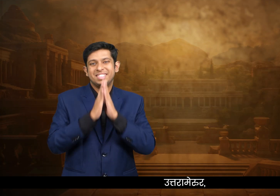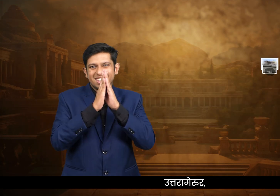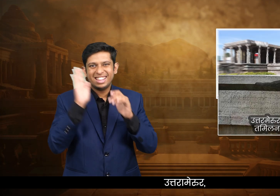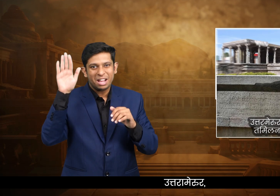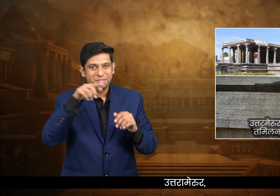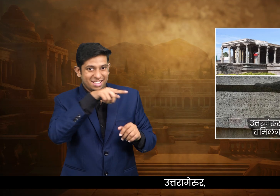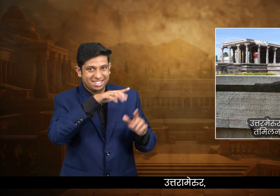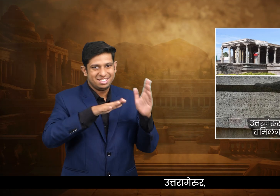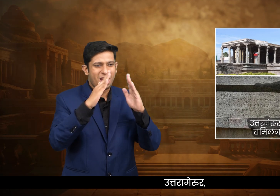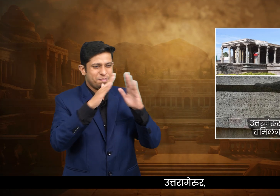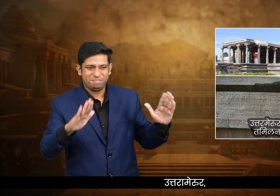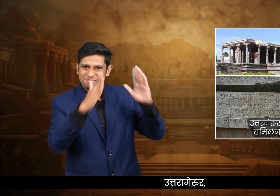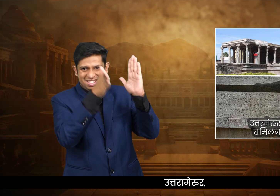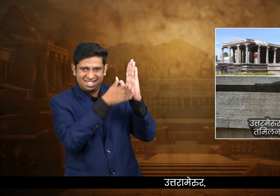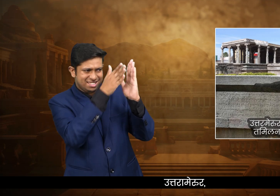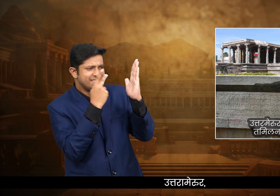उत्तरामेरूर,